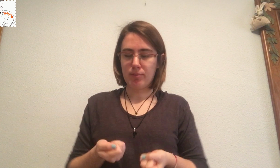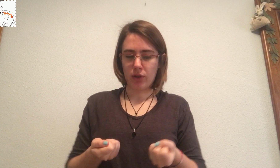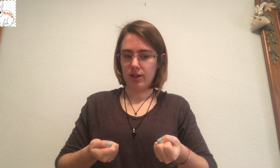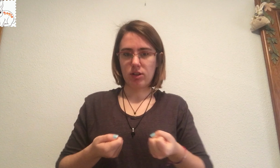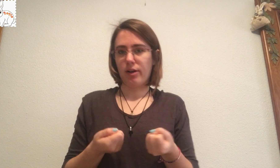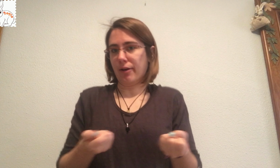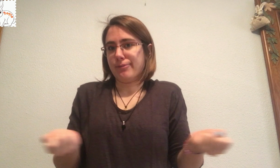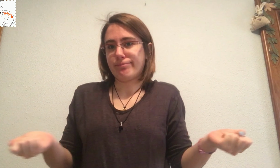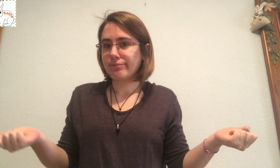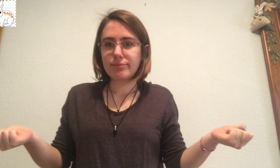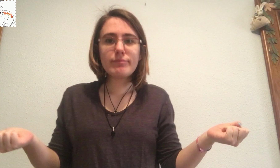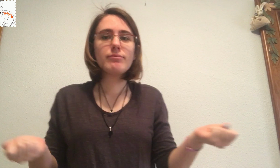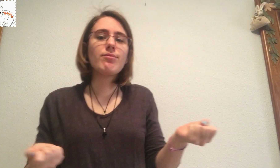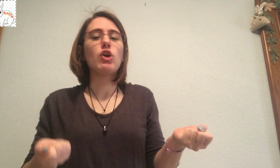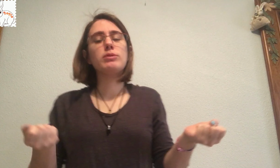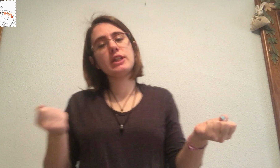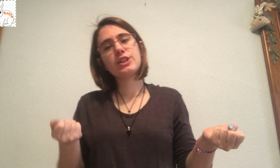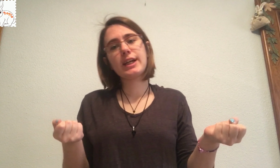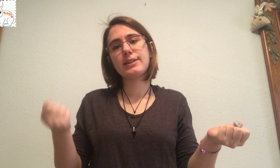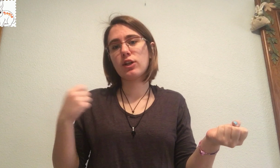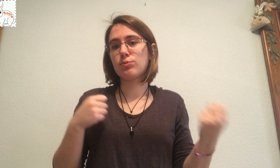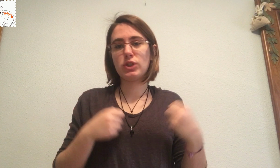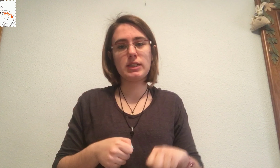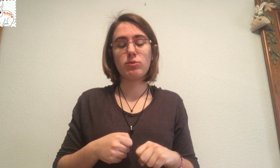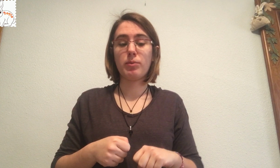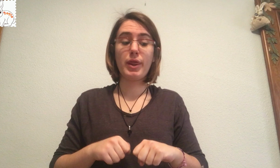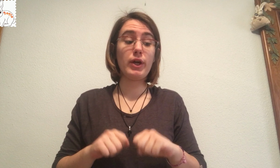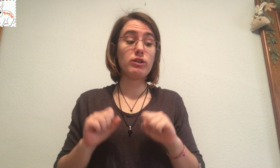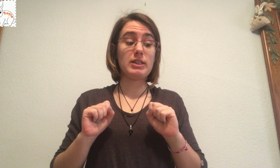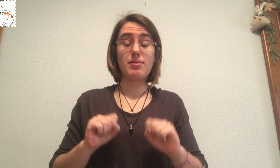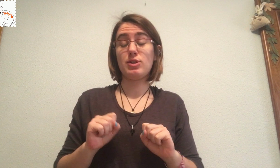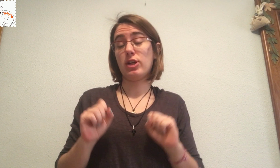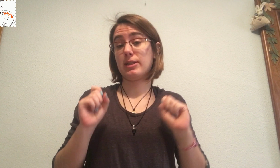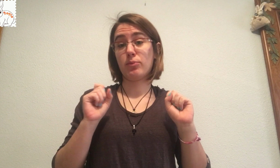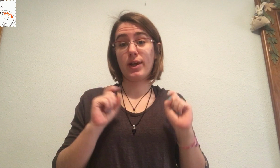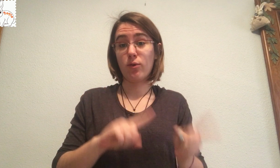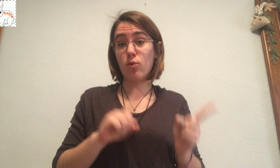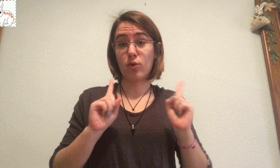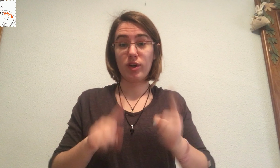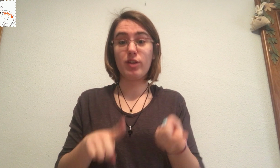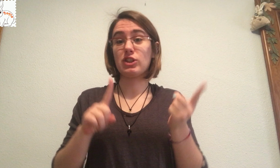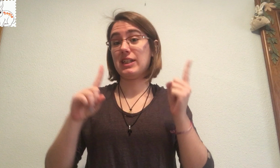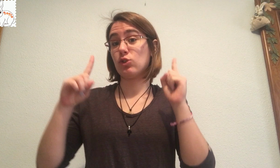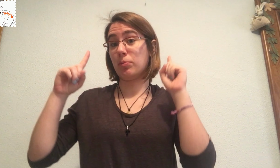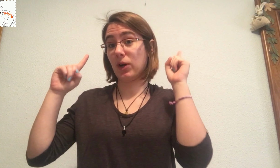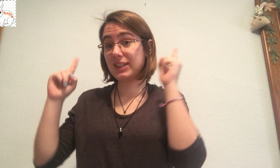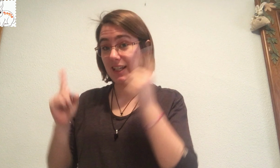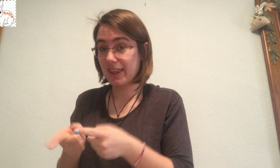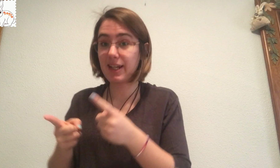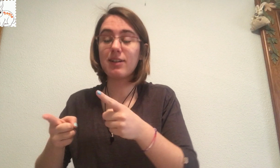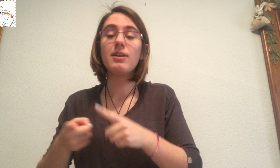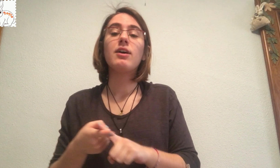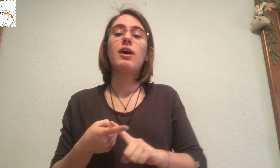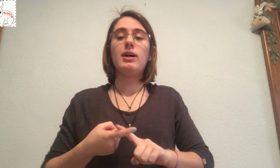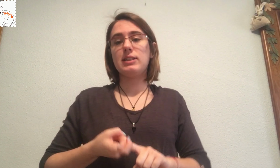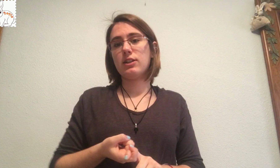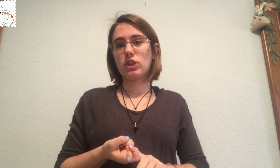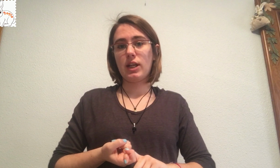mismo día, o como ya os dije tengo muchísimo vicio Ya me he visto la temporada 1 y 2 y estoy por la tercera Así que os quería